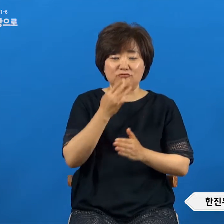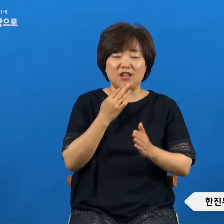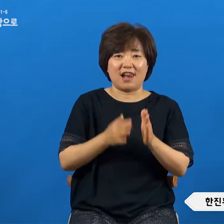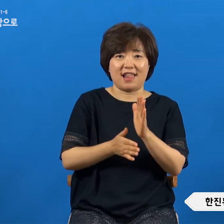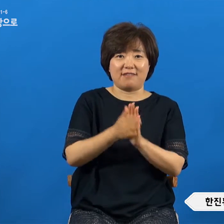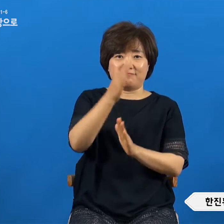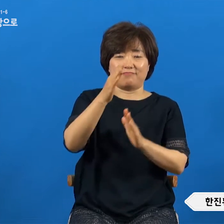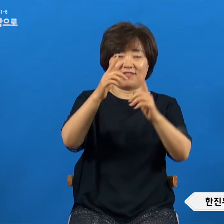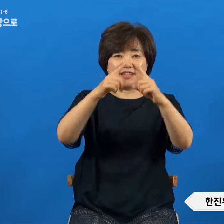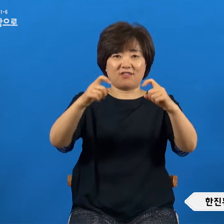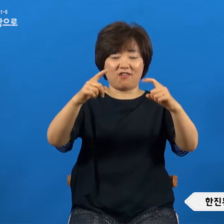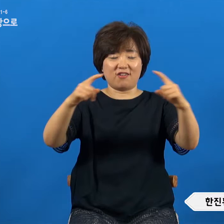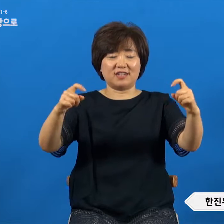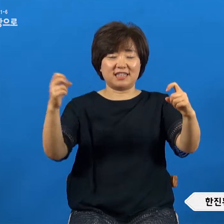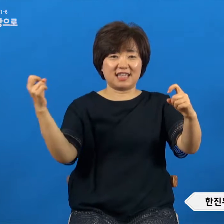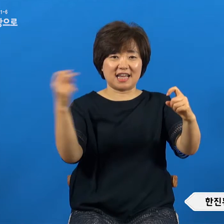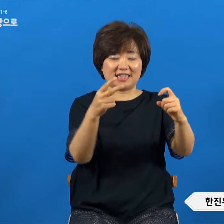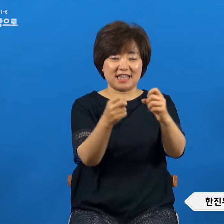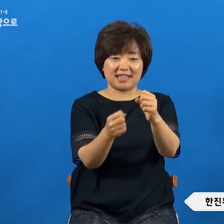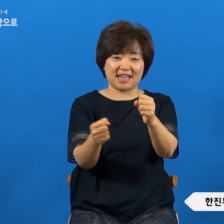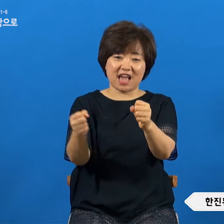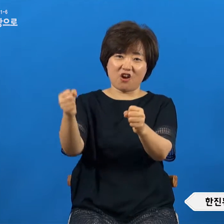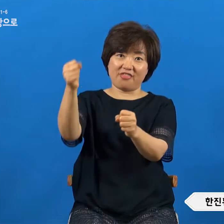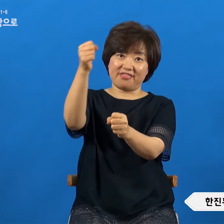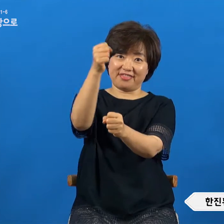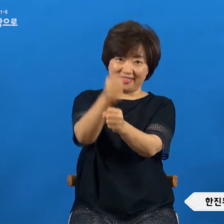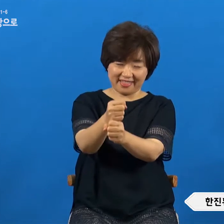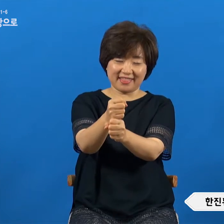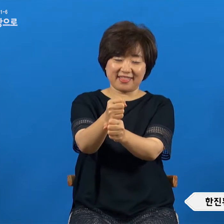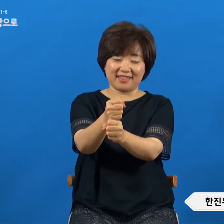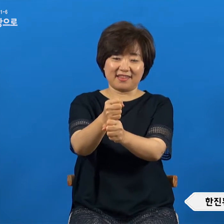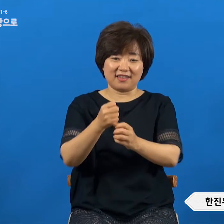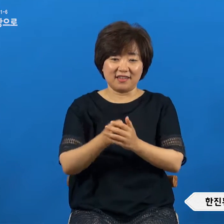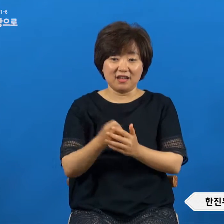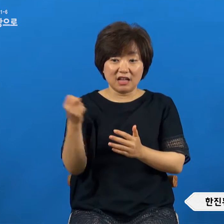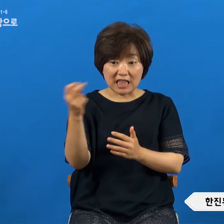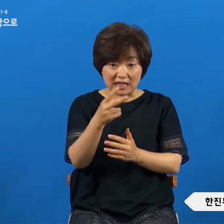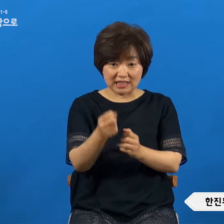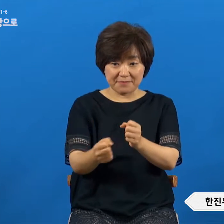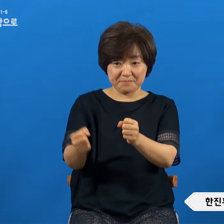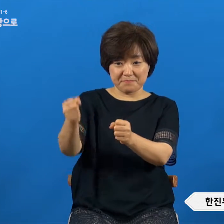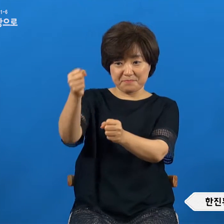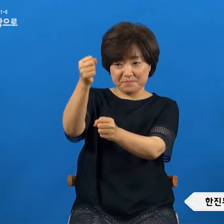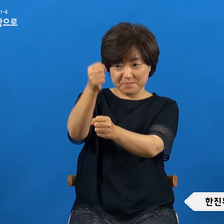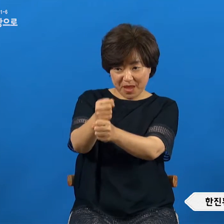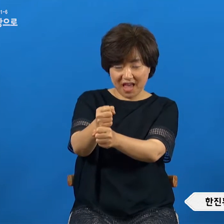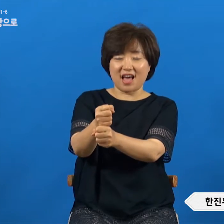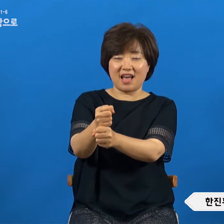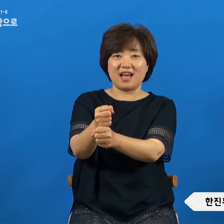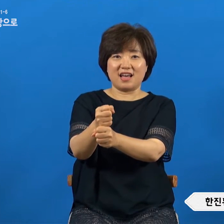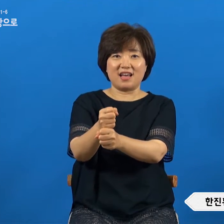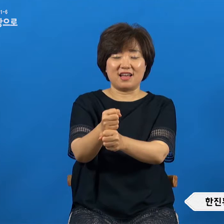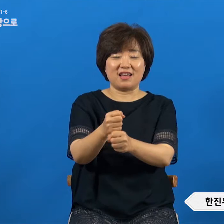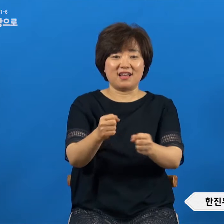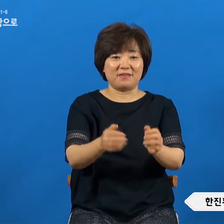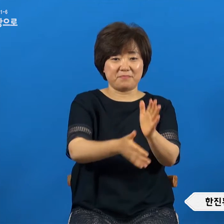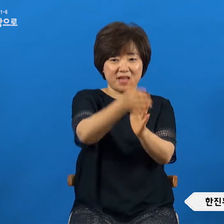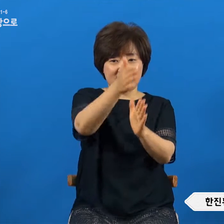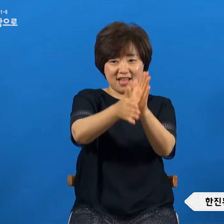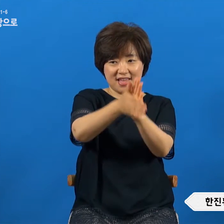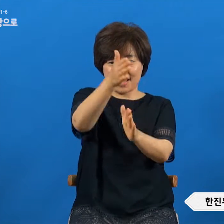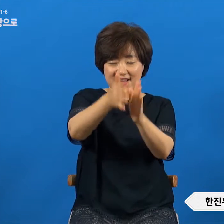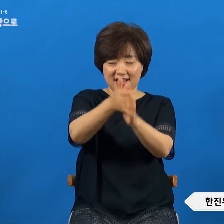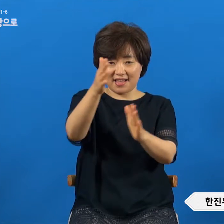되었습니다. 그렇게 성전이 서고 성벽이 다시 재건이 되었지만은 그러나 도시